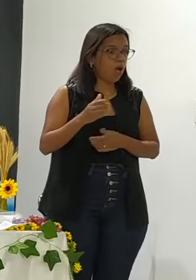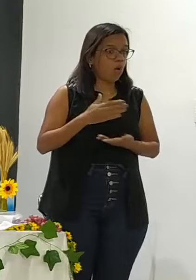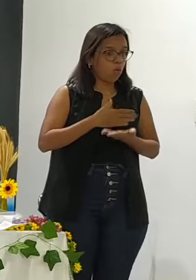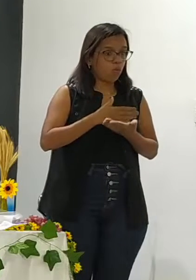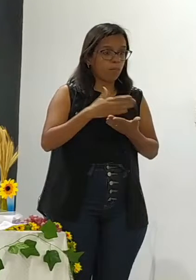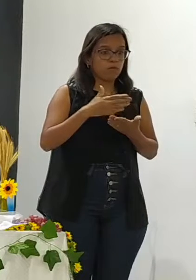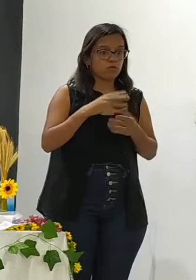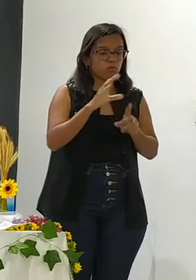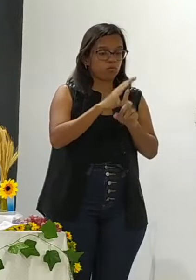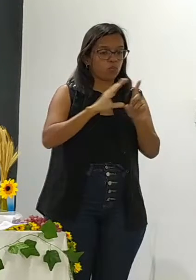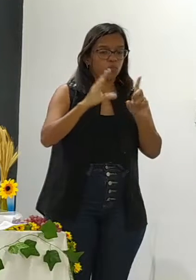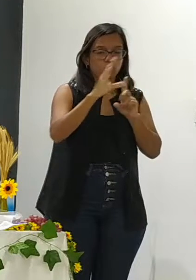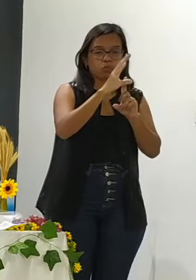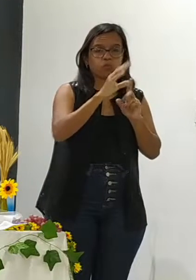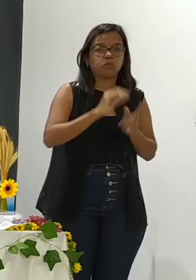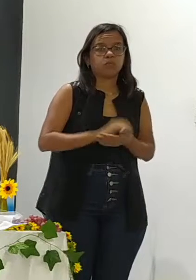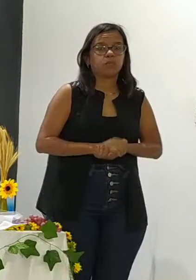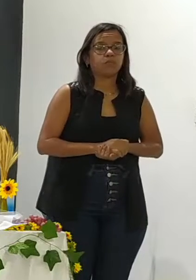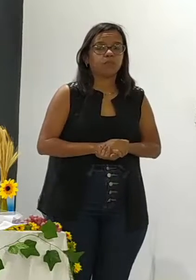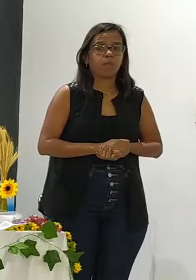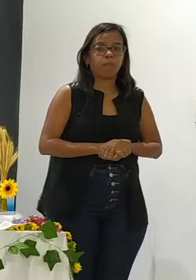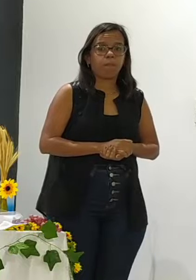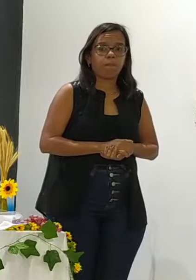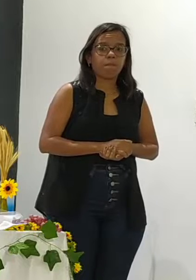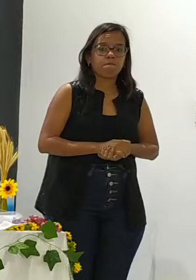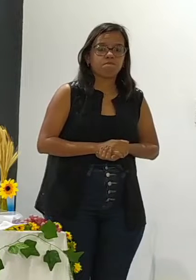hoje. É acerca